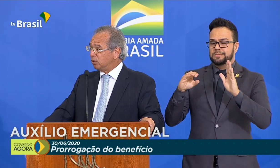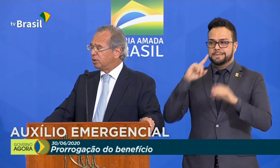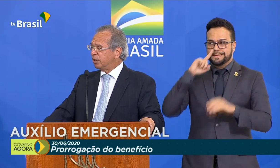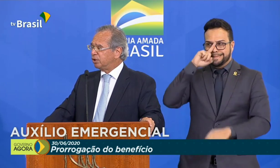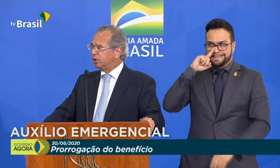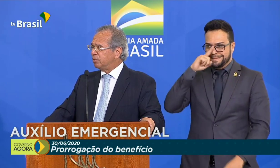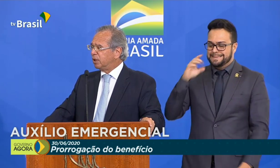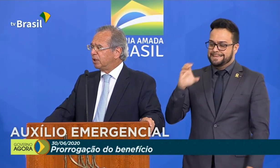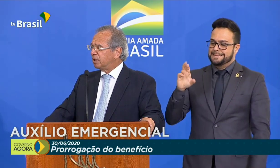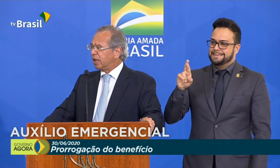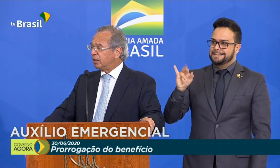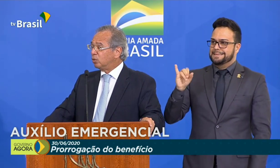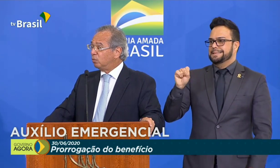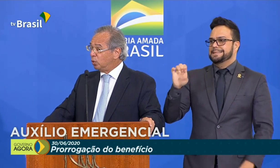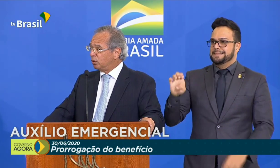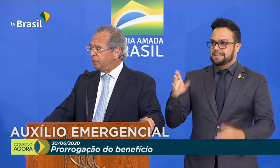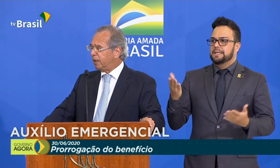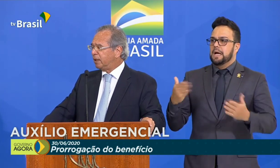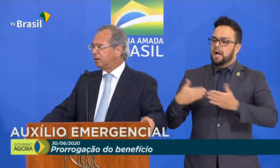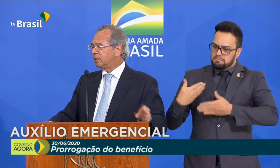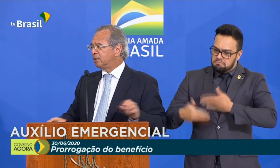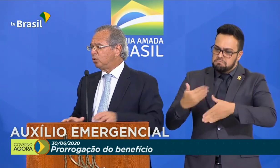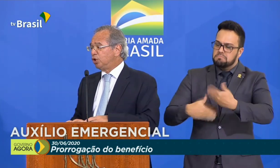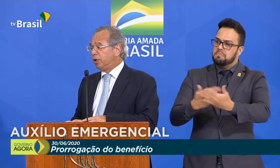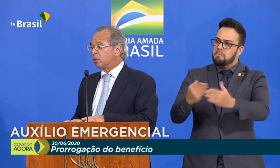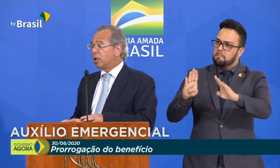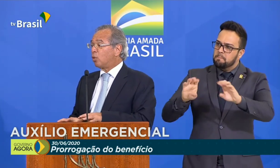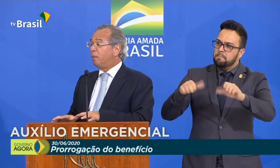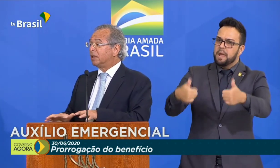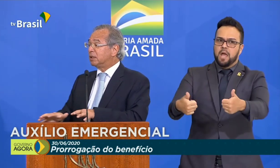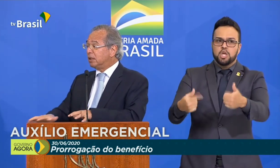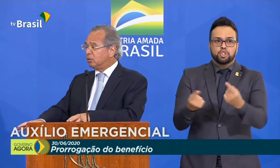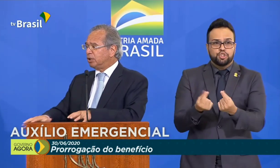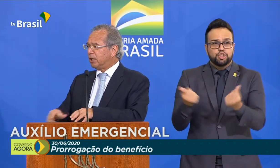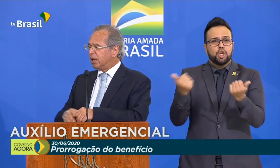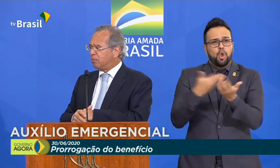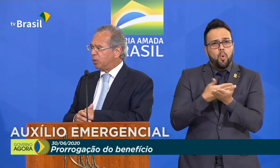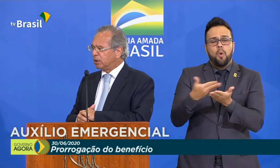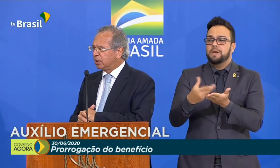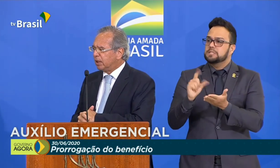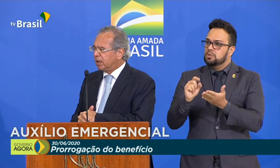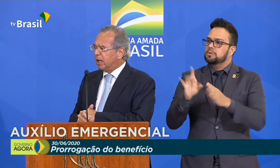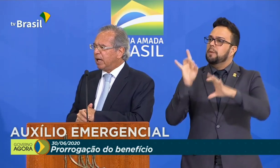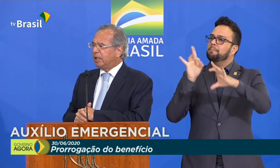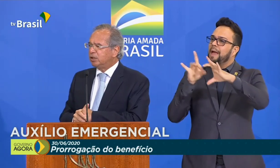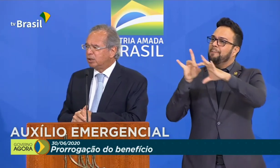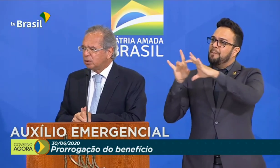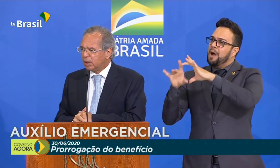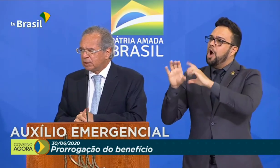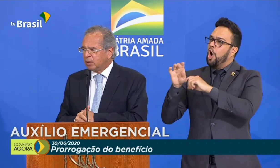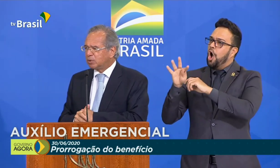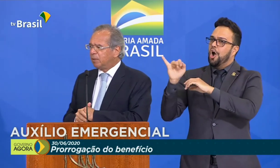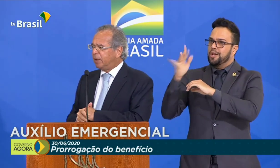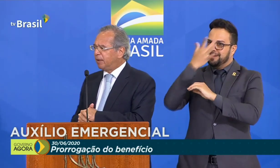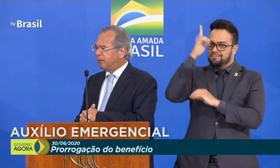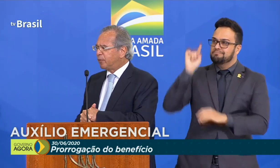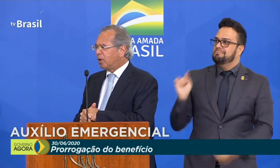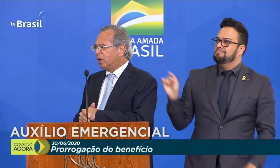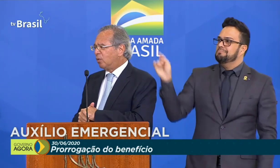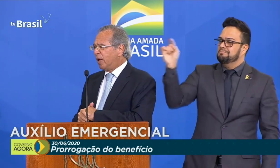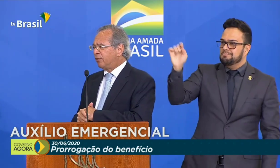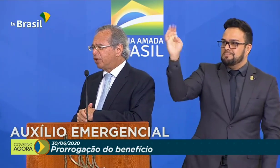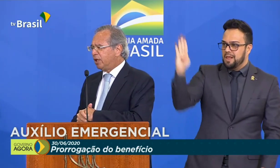sendo bem sucedido, está indo muito bem, o dinheiro está começando a chegar na ponta. Além disso, lançamos